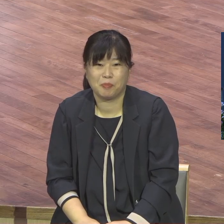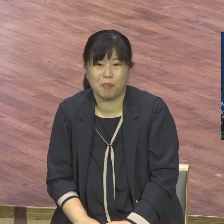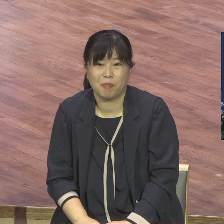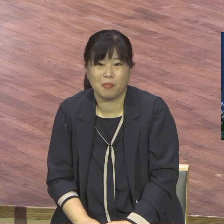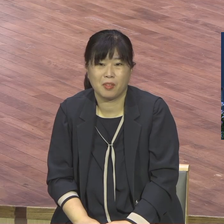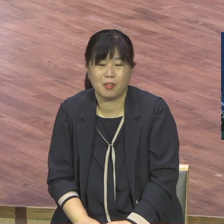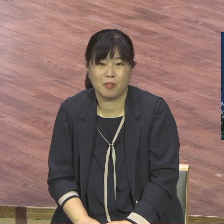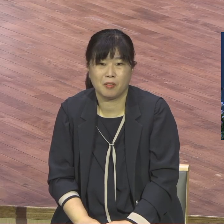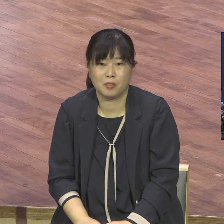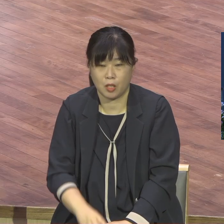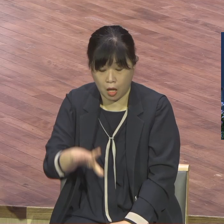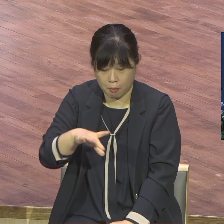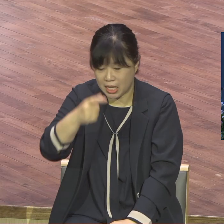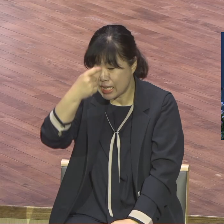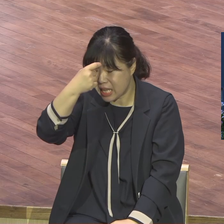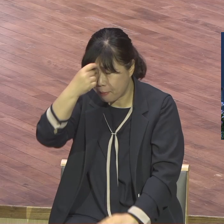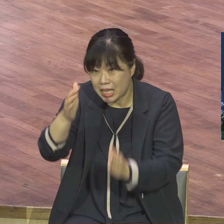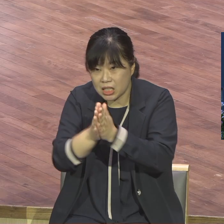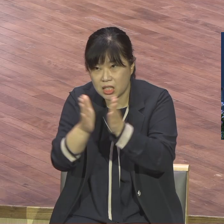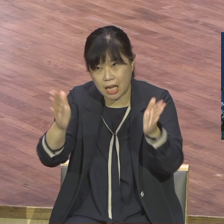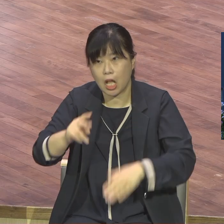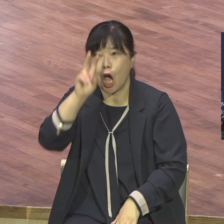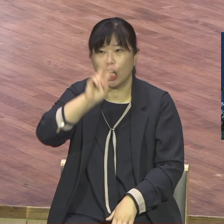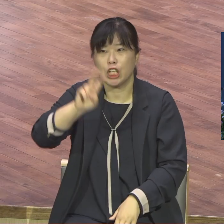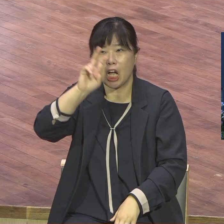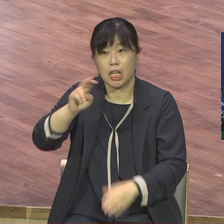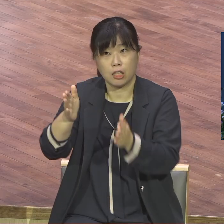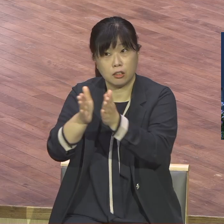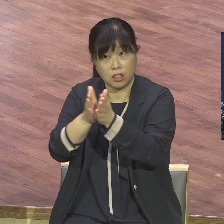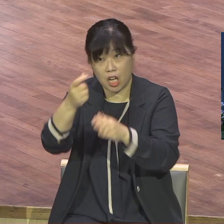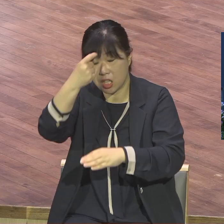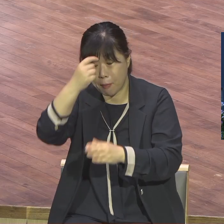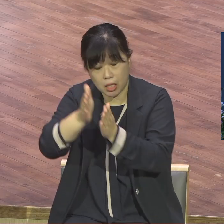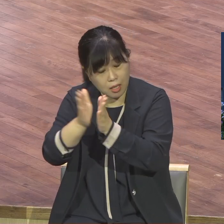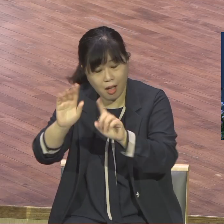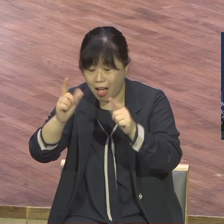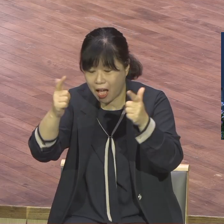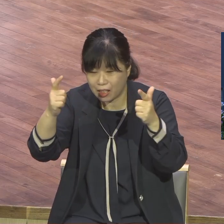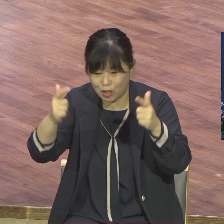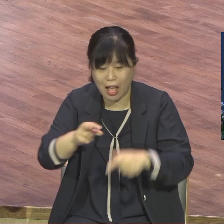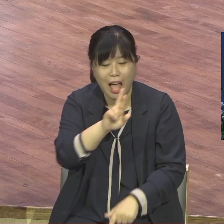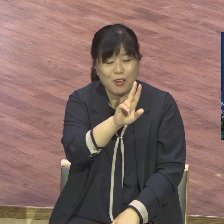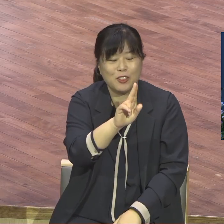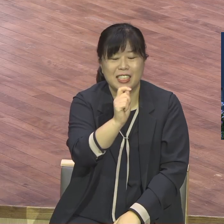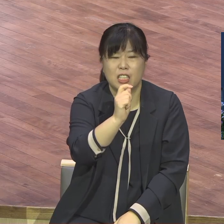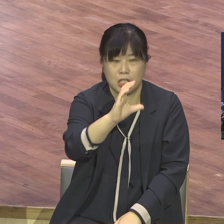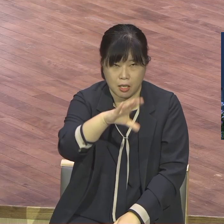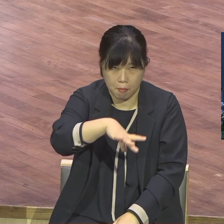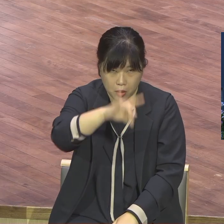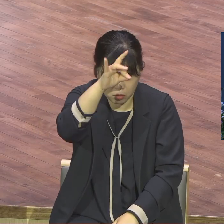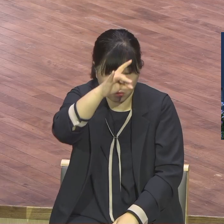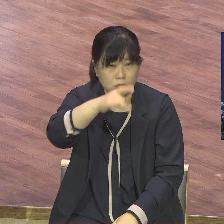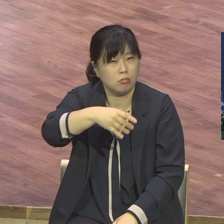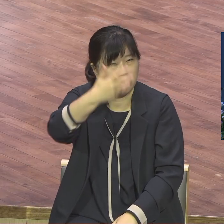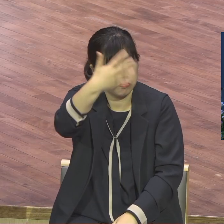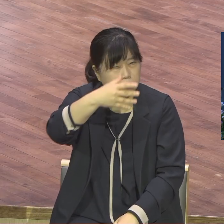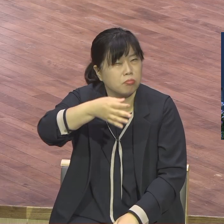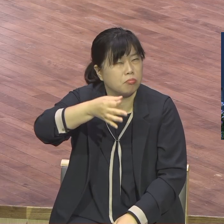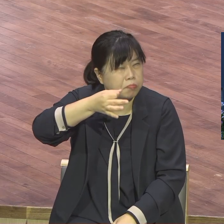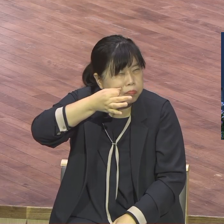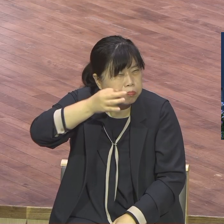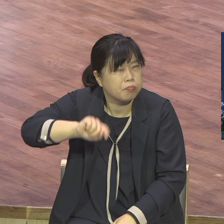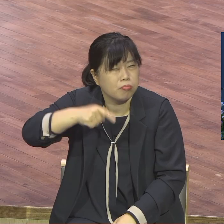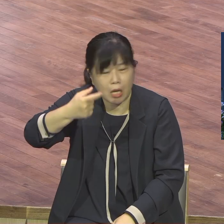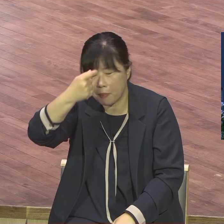알지, 뉴스는 듣는 것부터 예배 성공이요. 예배에 성공하는 것이 인생 출발점이에요. 그 한 주간의 출발점이 되는 동력이